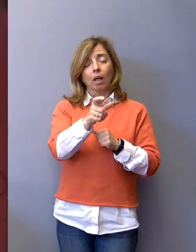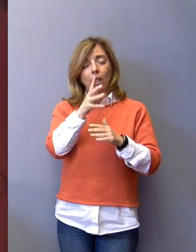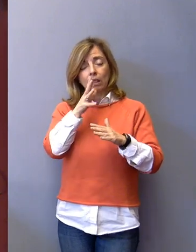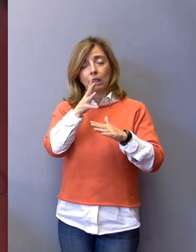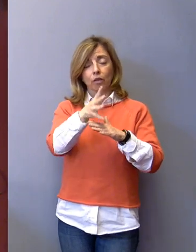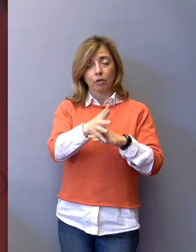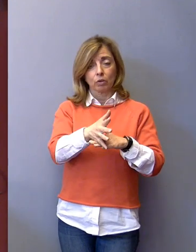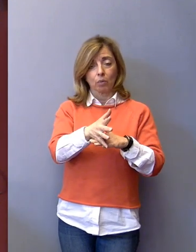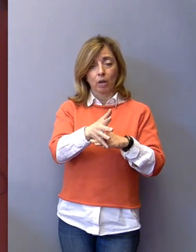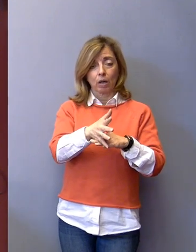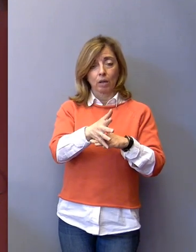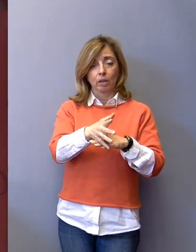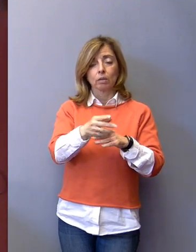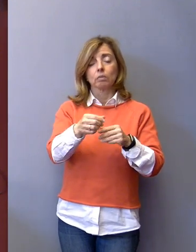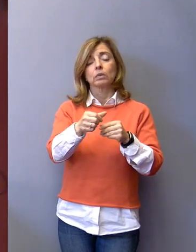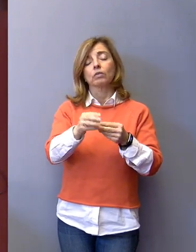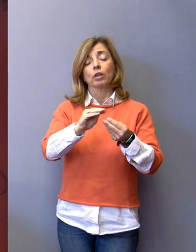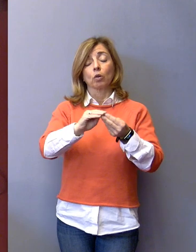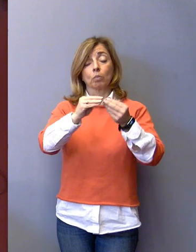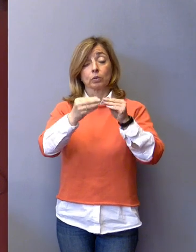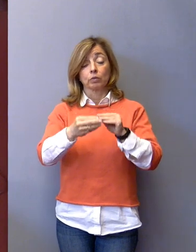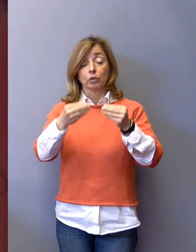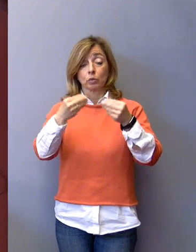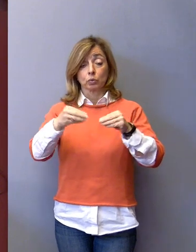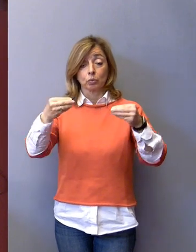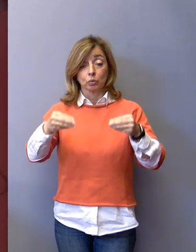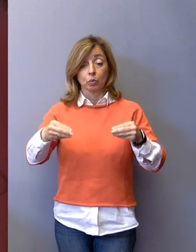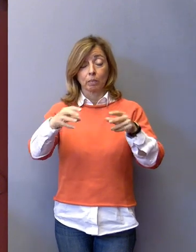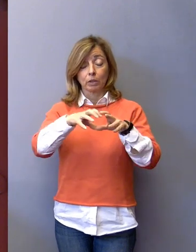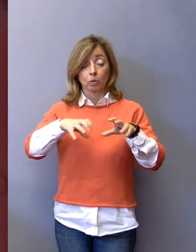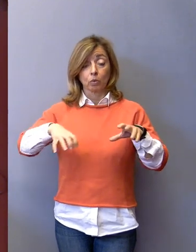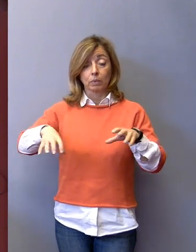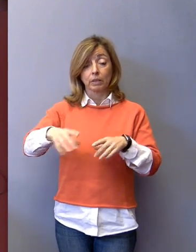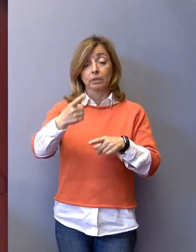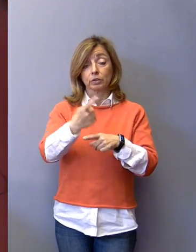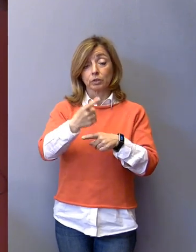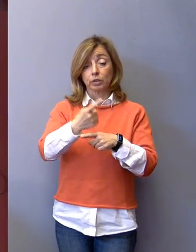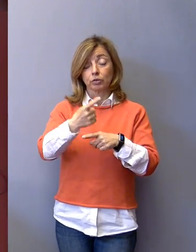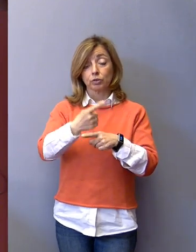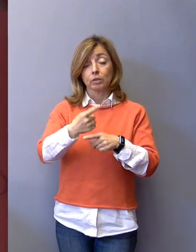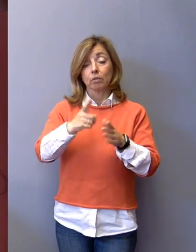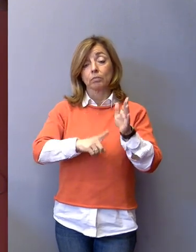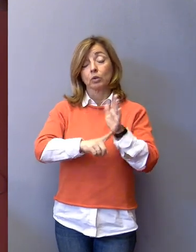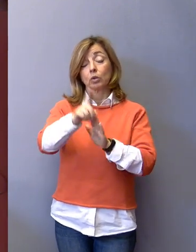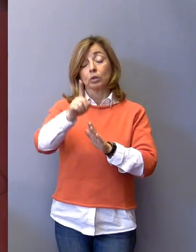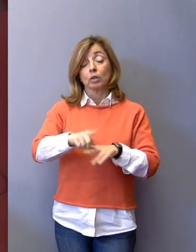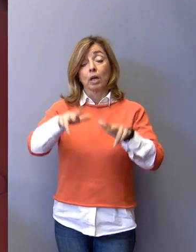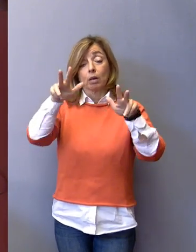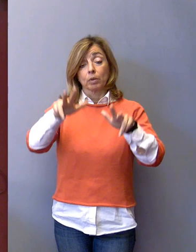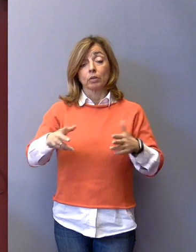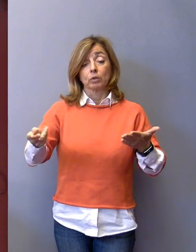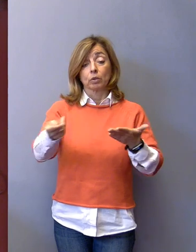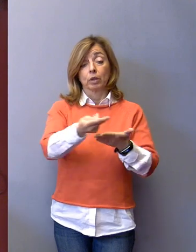in sede di modifica degli strumenti urbanistici che si renderà necessaria all'esito dell'approvazione del Piano territoriale